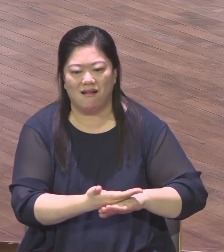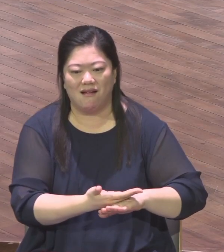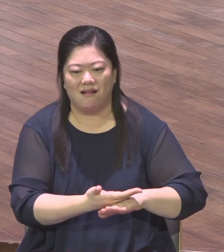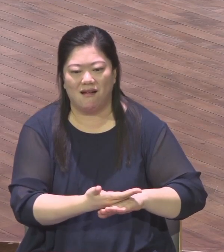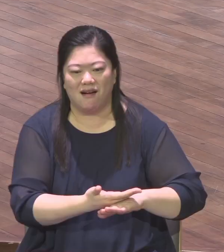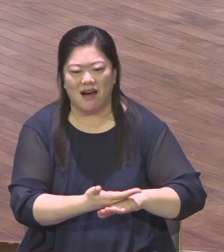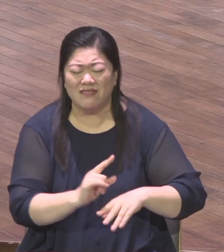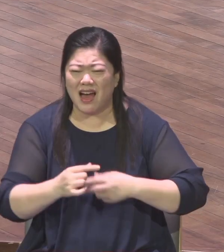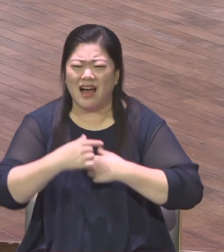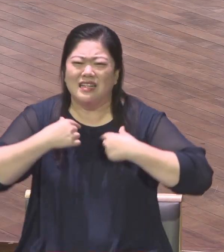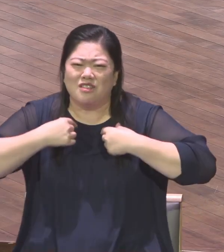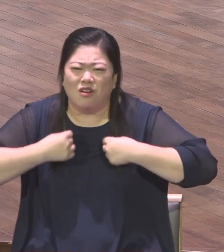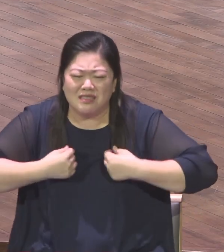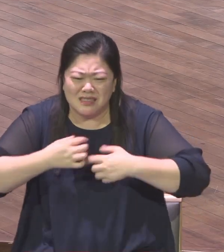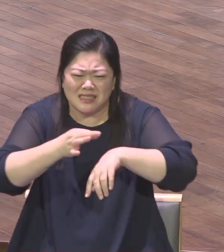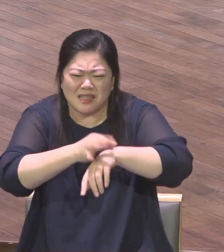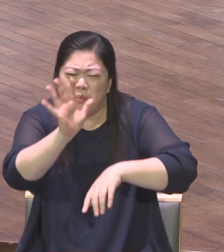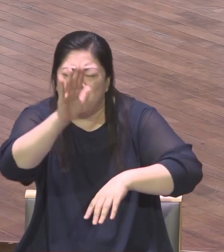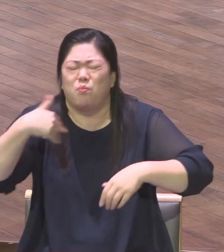넥타이, 이야,